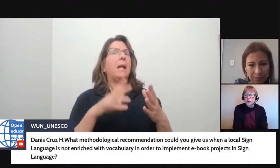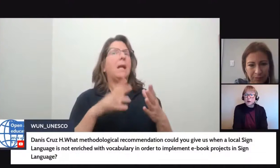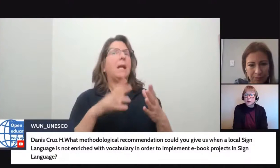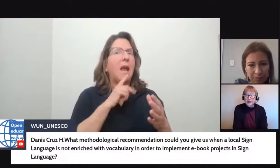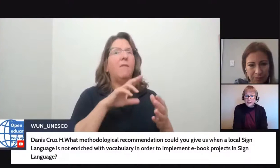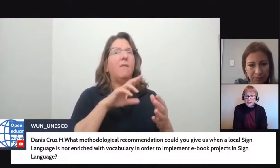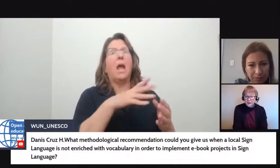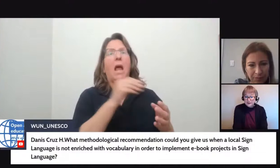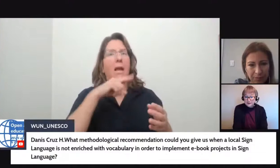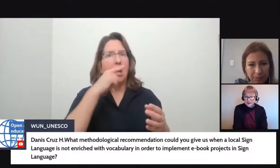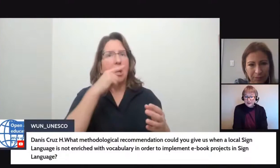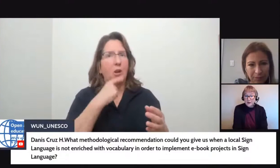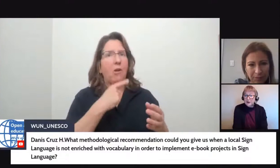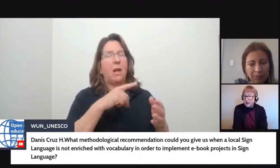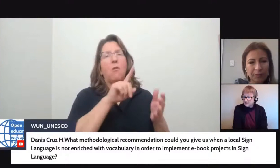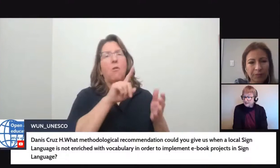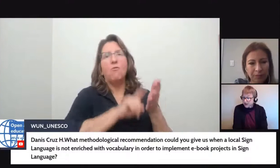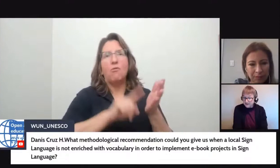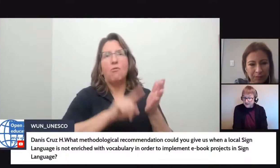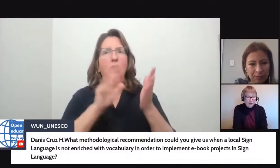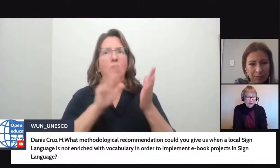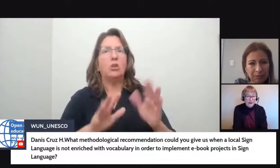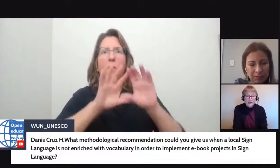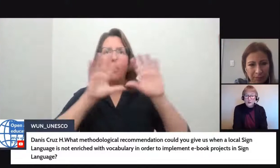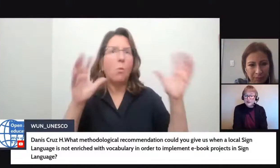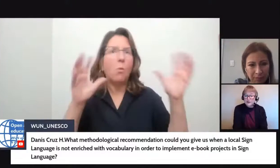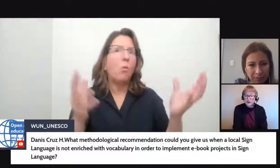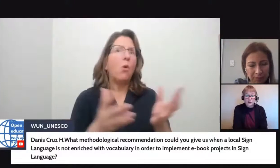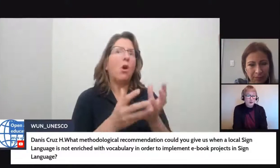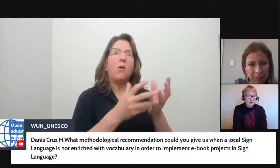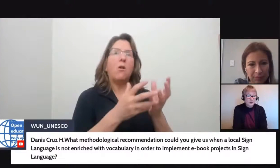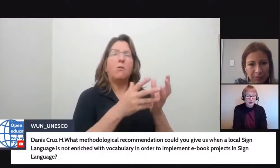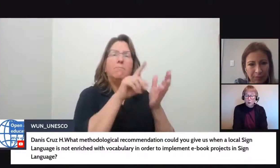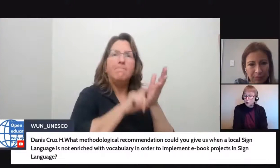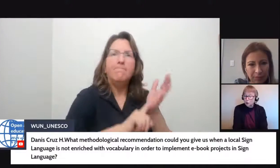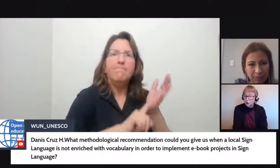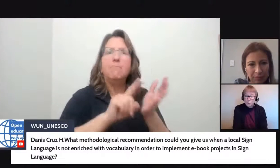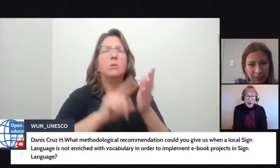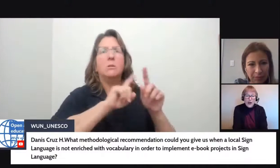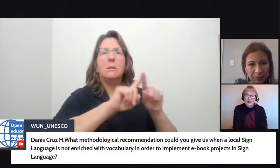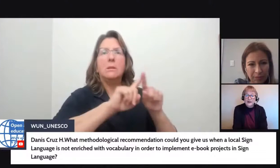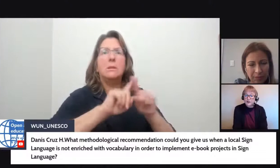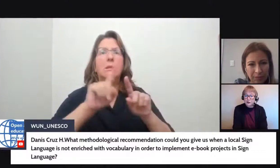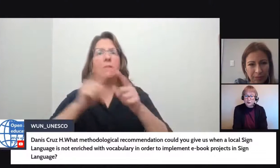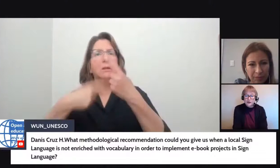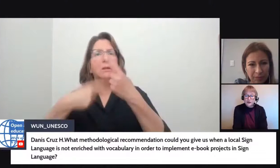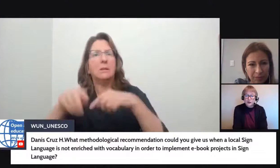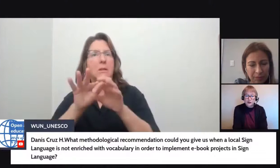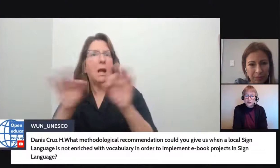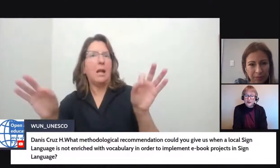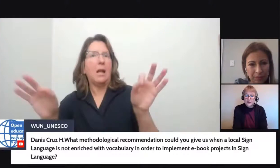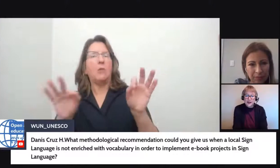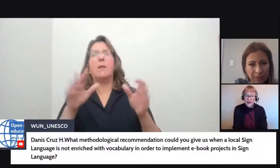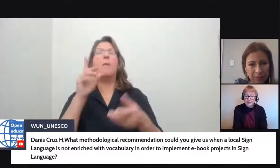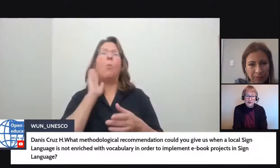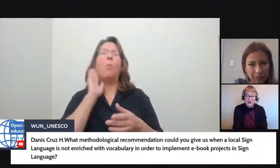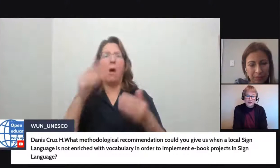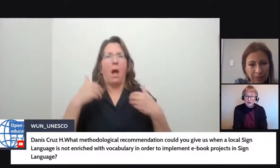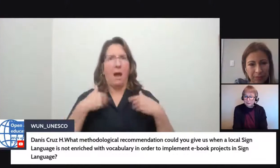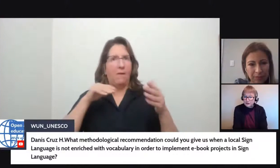Primero, sugeriría que revisen con su universidad local e investigadores de la universidad y del área. Y si